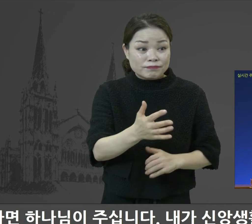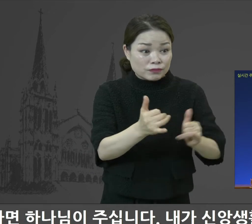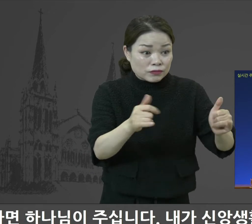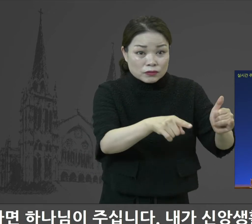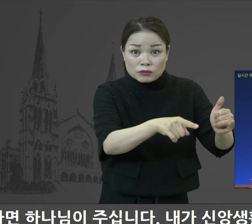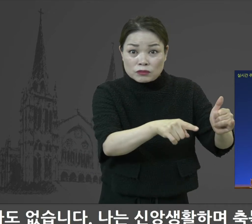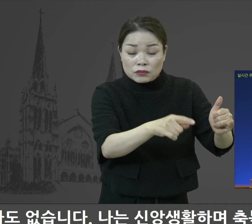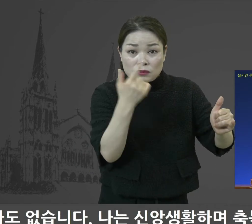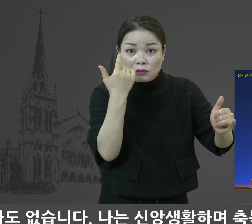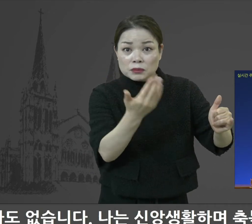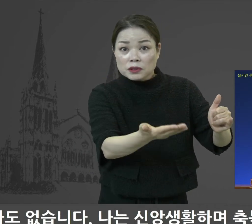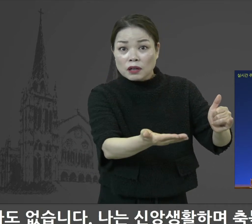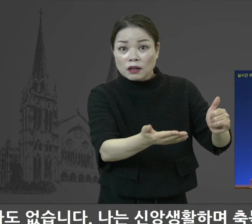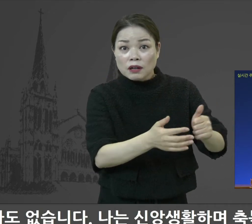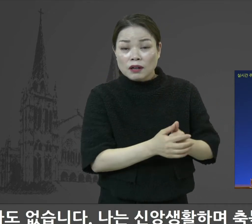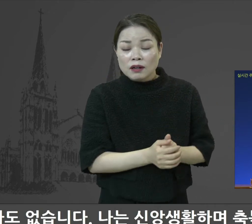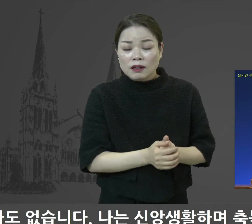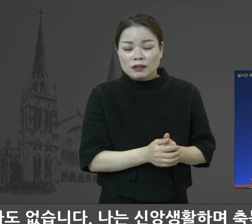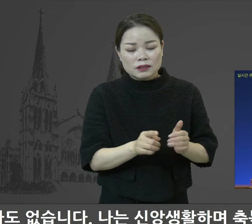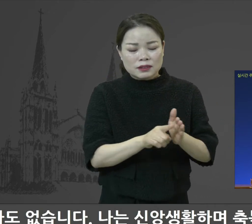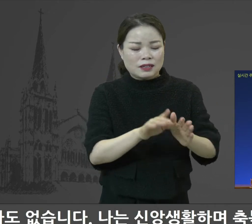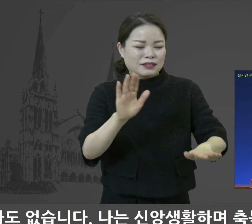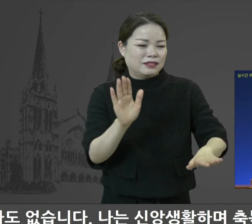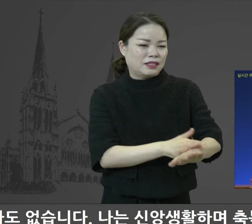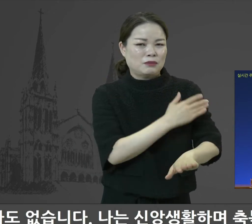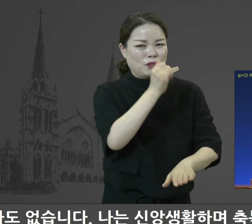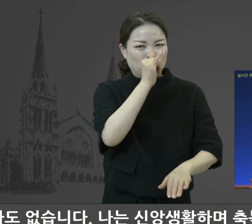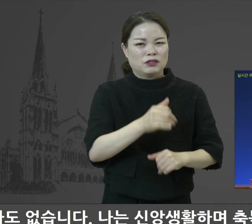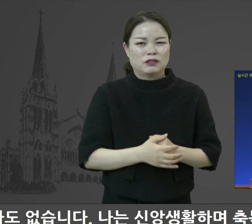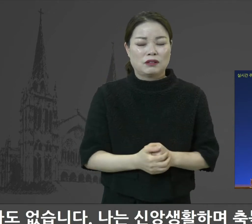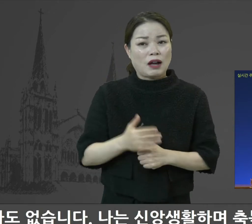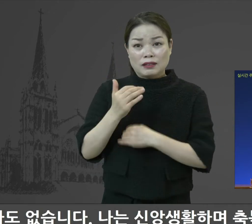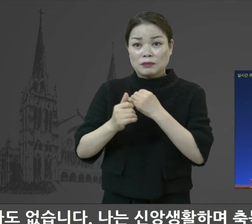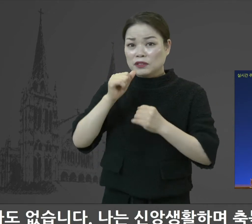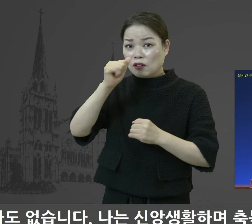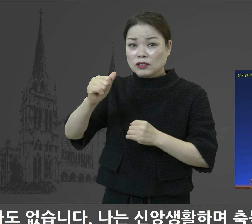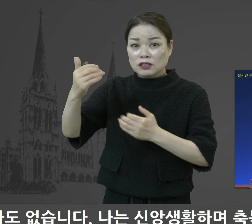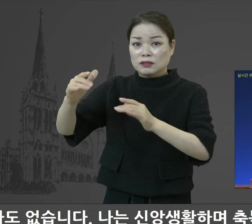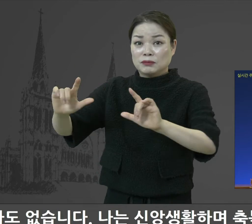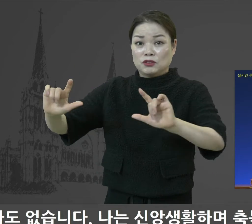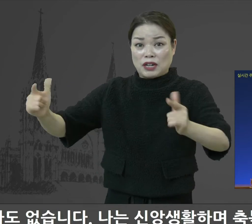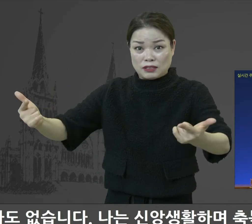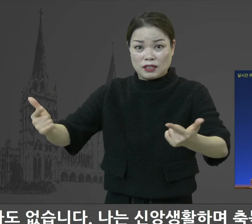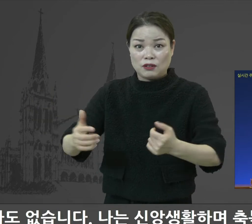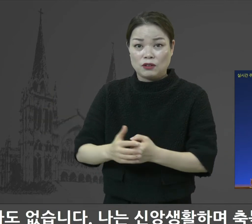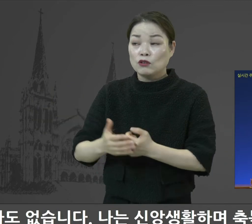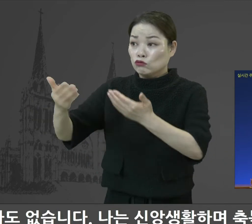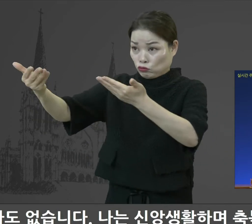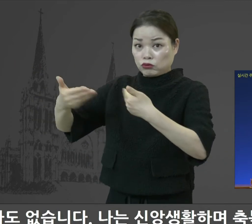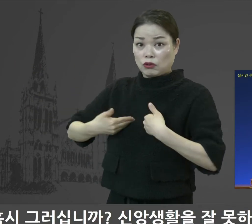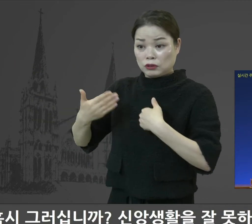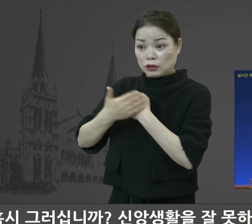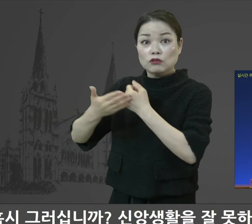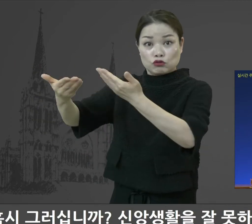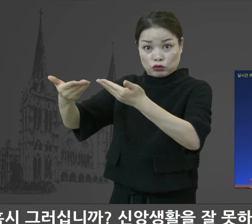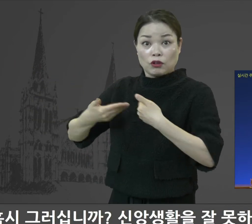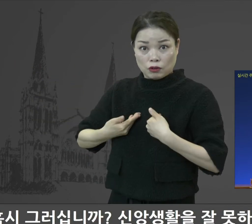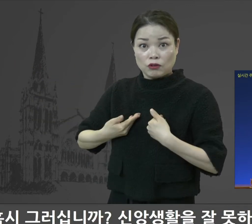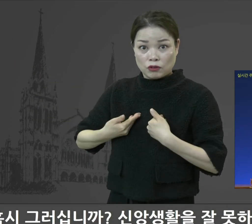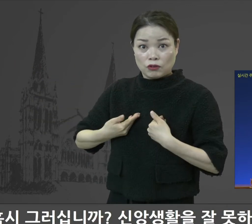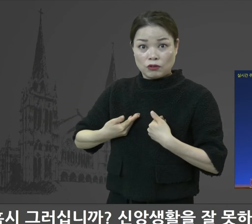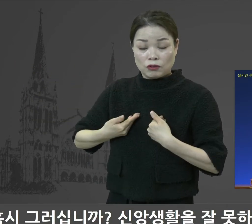혹시 그러십니까? 신앙생활 잘못하고 계시는 거예요. 하나님 절대 그런 분 아닙니다. 주시죠.